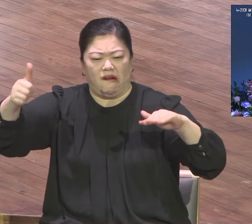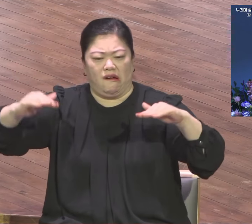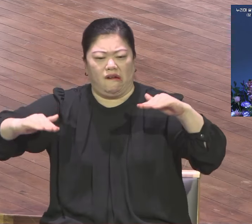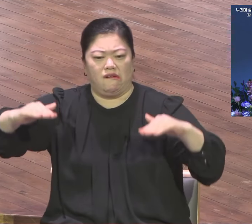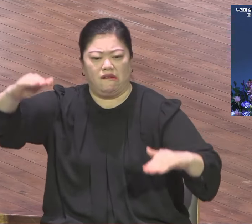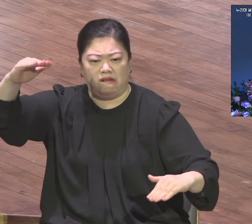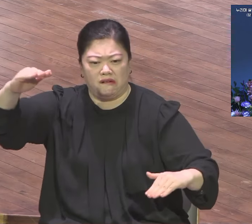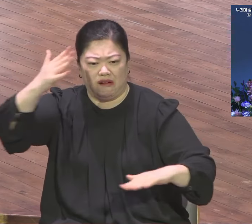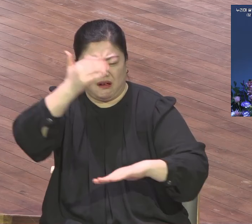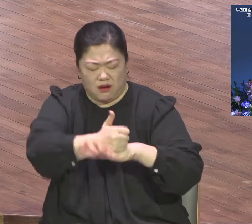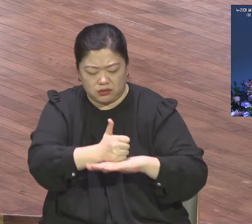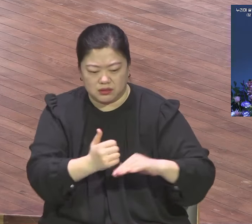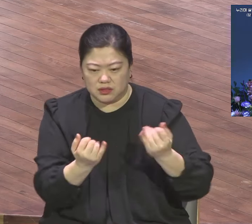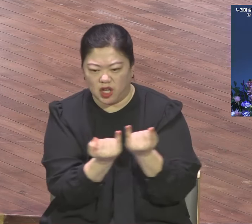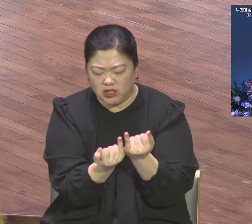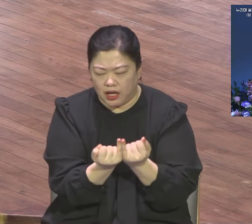속에.